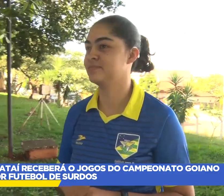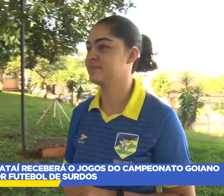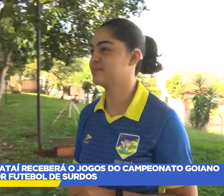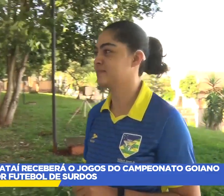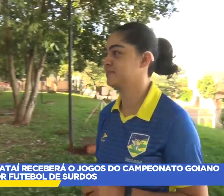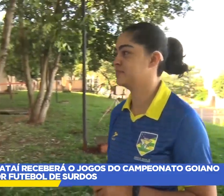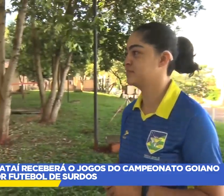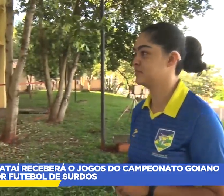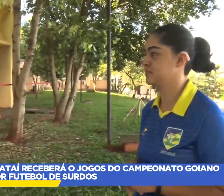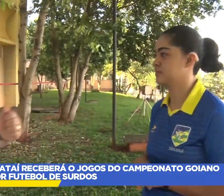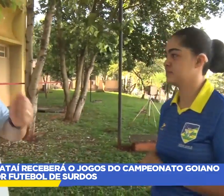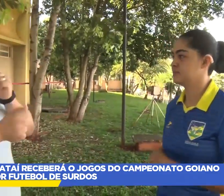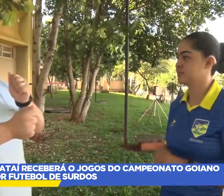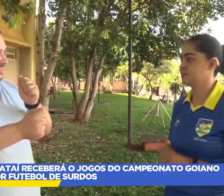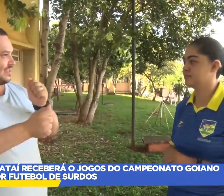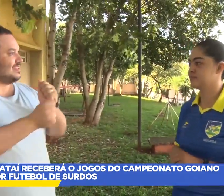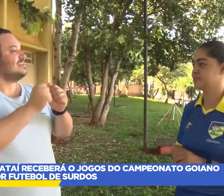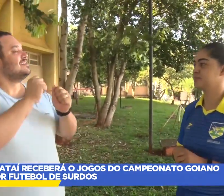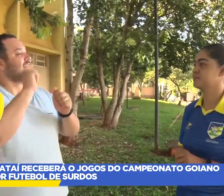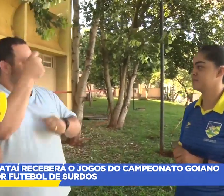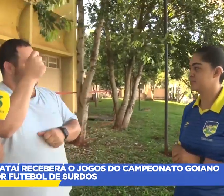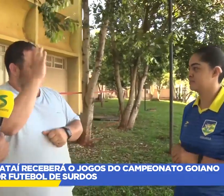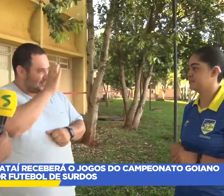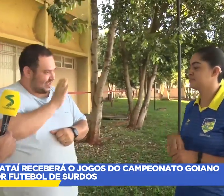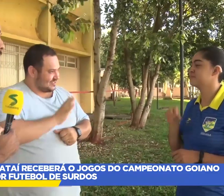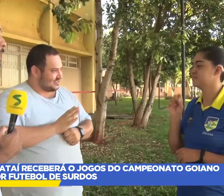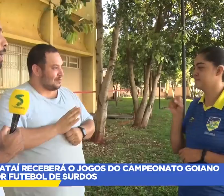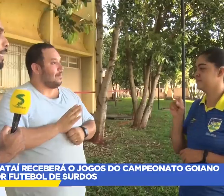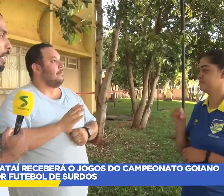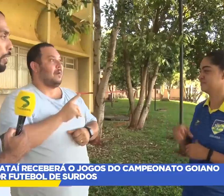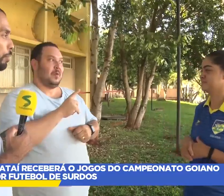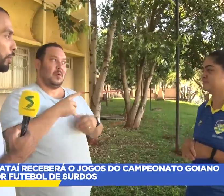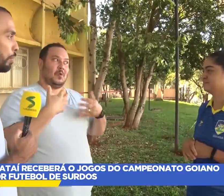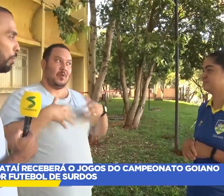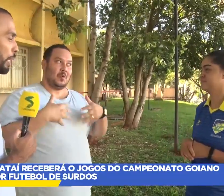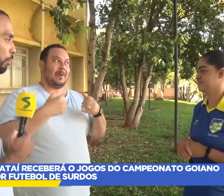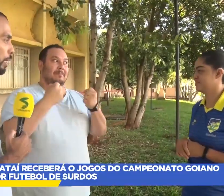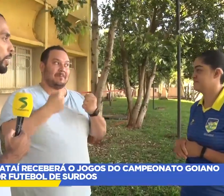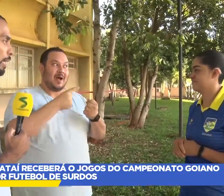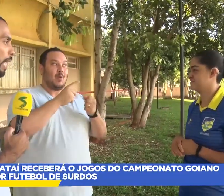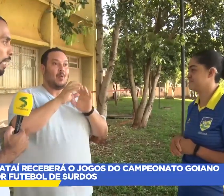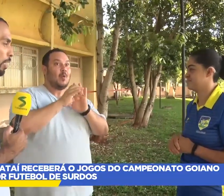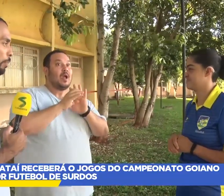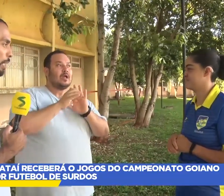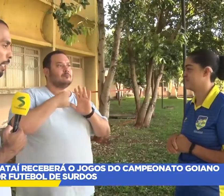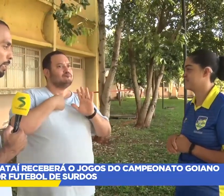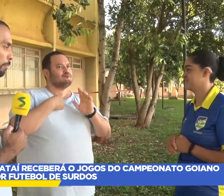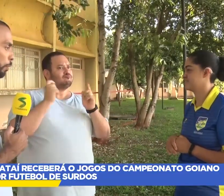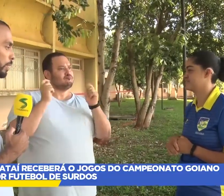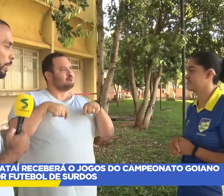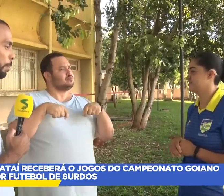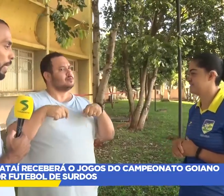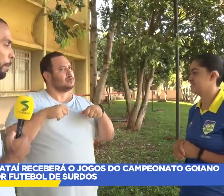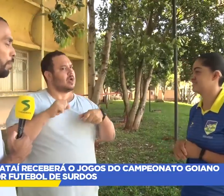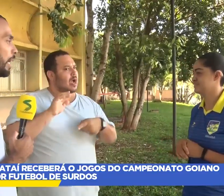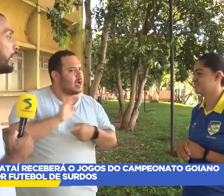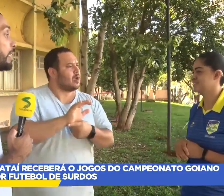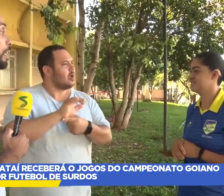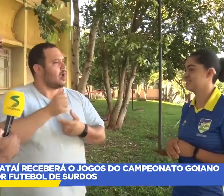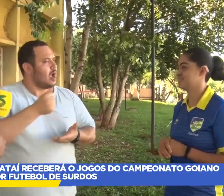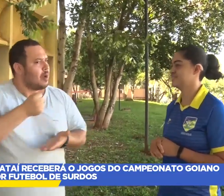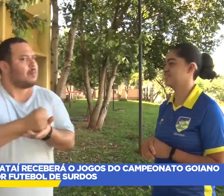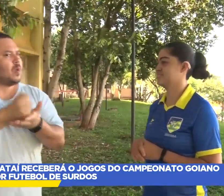Você é um atleta da seleção brasileira, né? E isso pesa bastante no seu currículo e te dá realmente essa força para